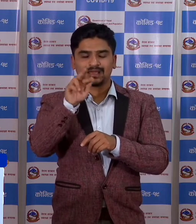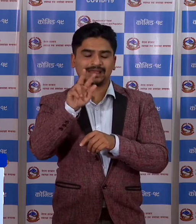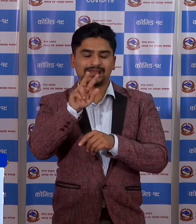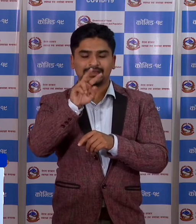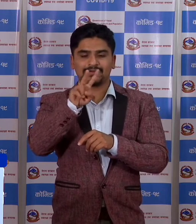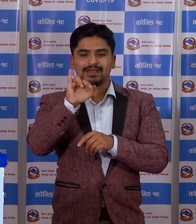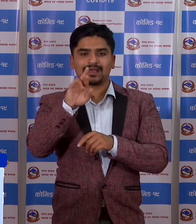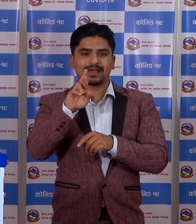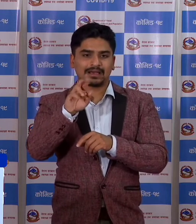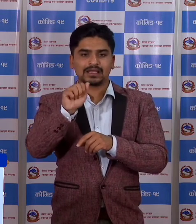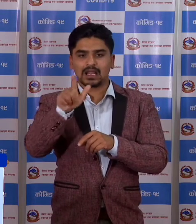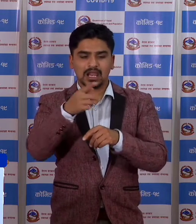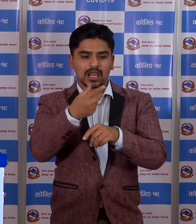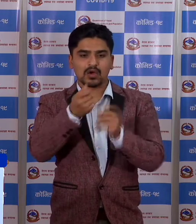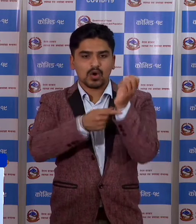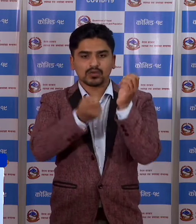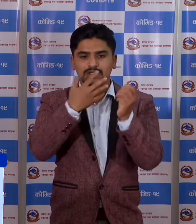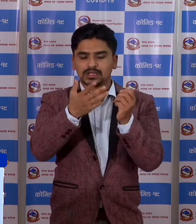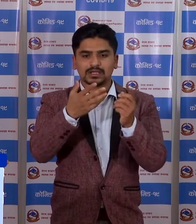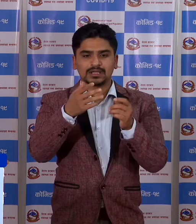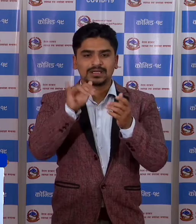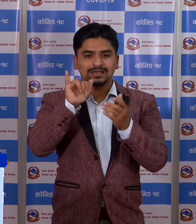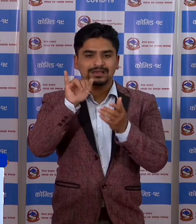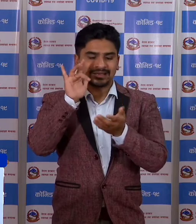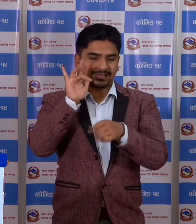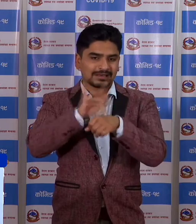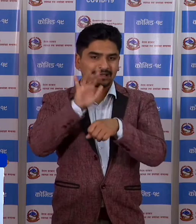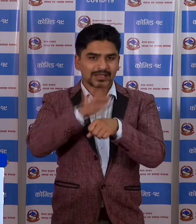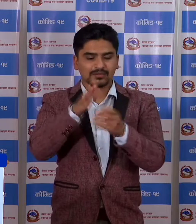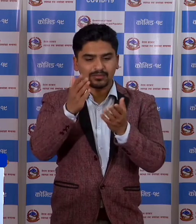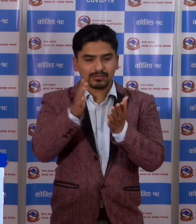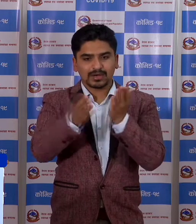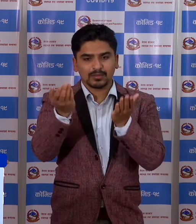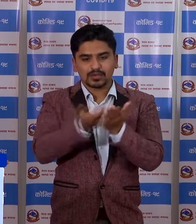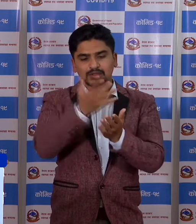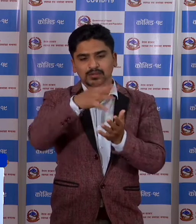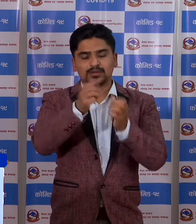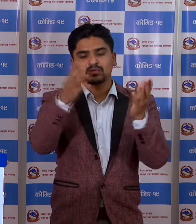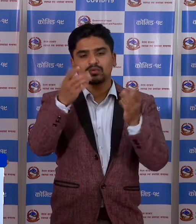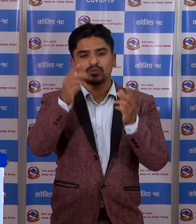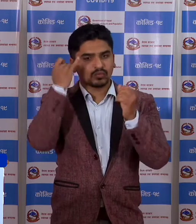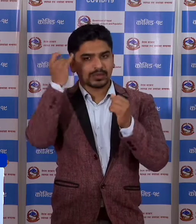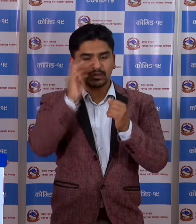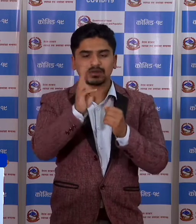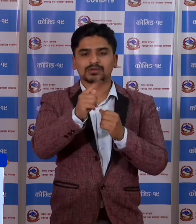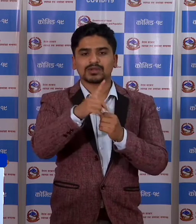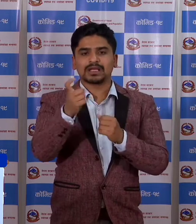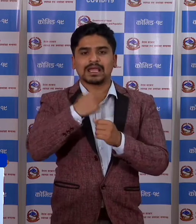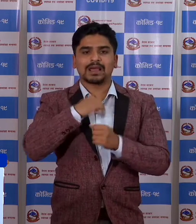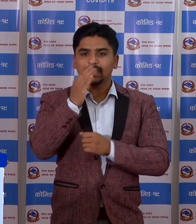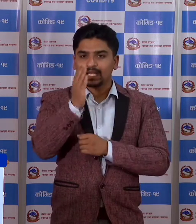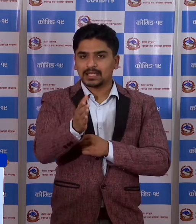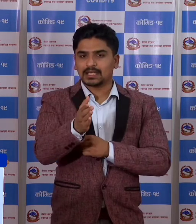छैन। त्यसो भएको हुनाले डेङ्गेबाट बच्नु नै सबभन्दा ठुलो उपाय हो। यसको लागि